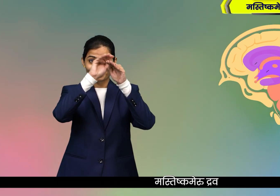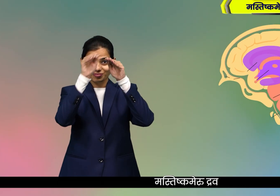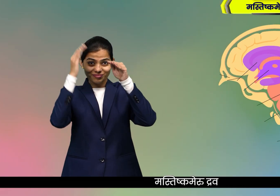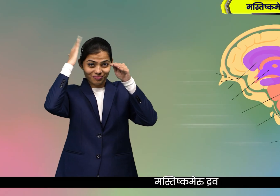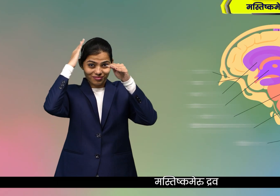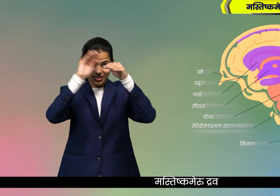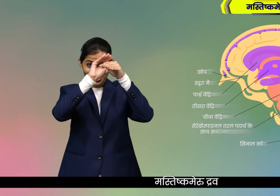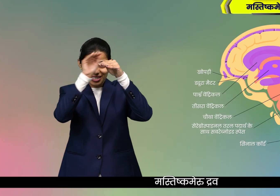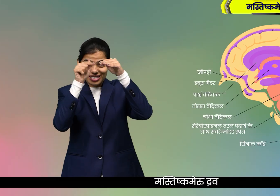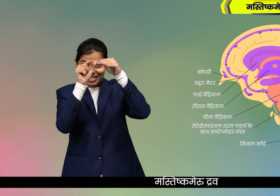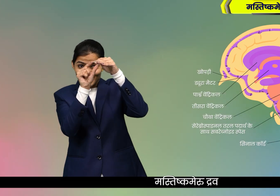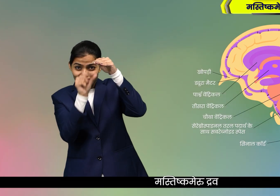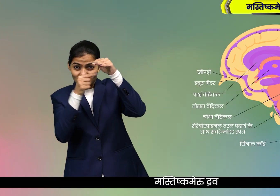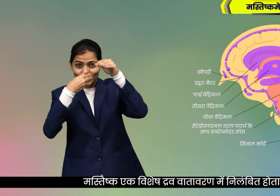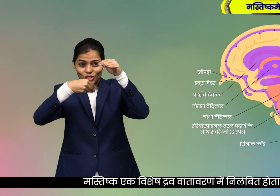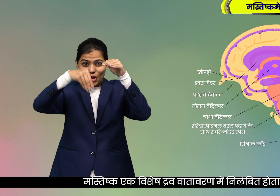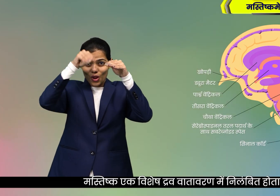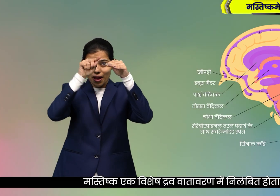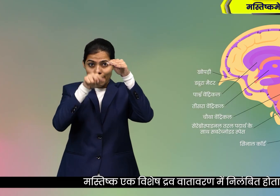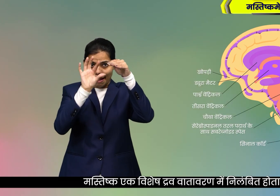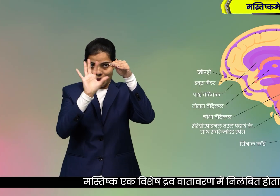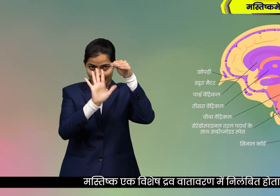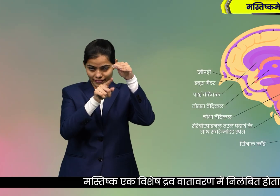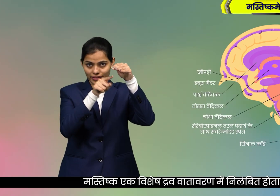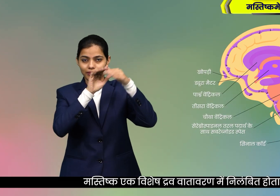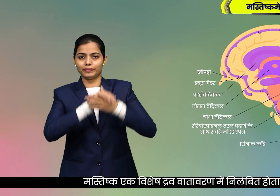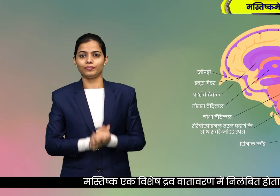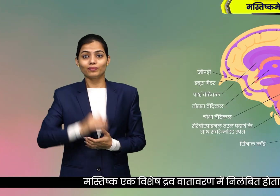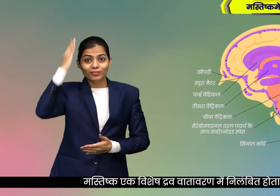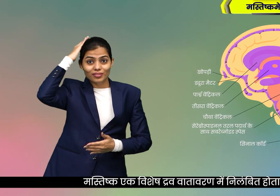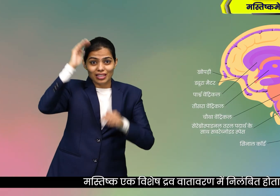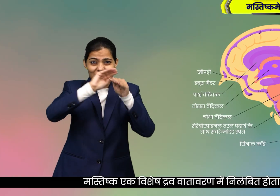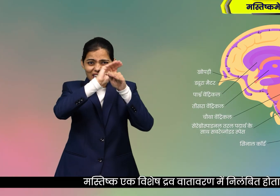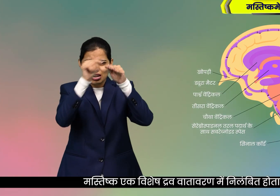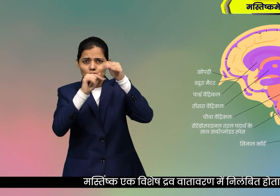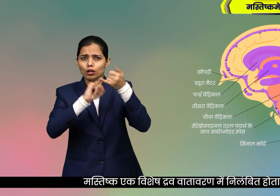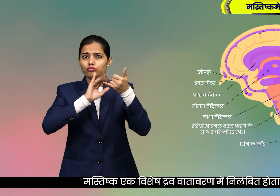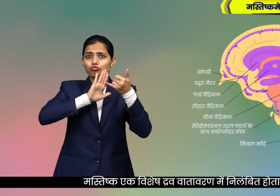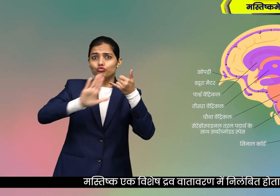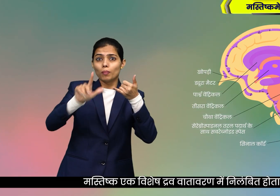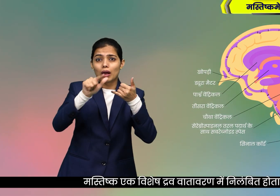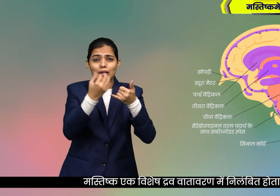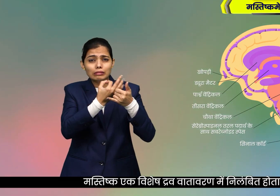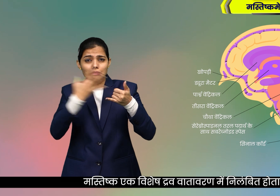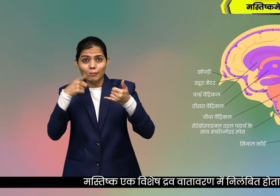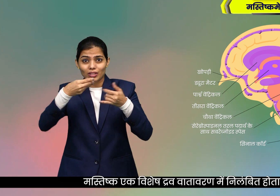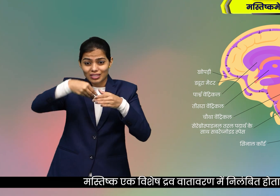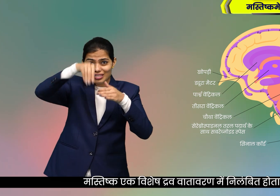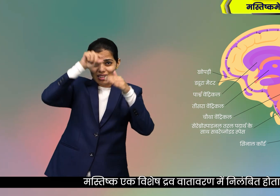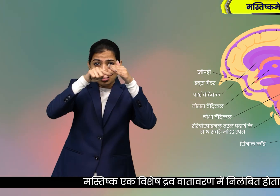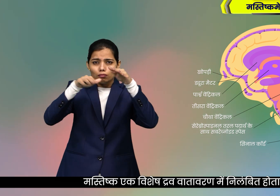मस्तिष्क मेरु द्रव। मस्तिष्क एक विशेष द्रव वातावरण